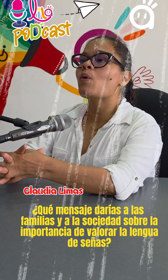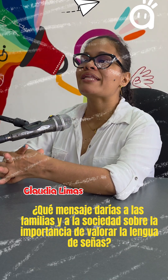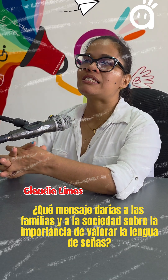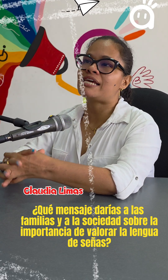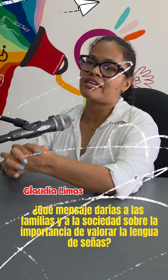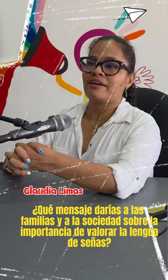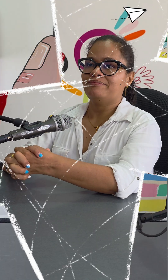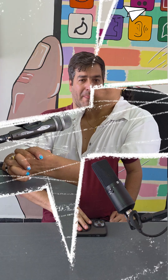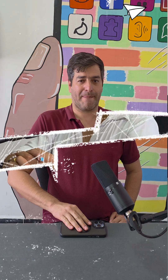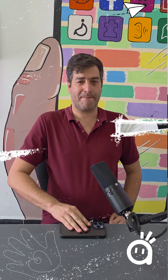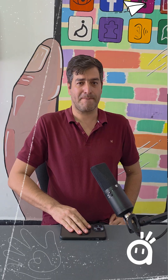lengua de señas?